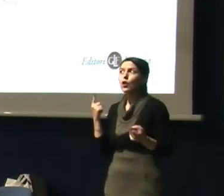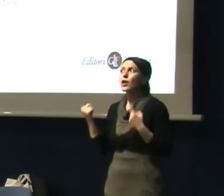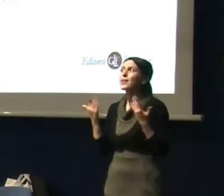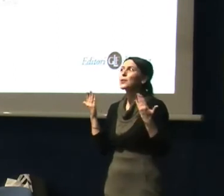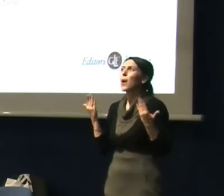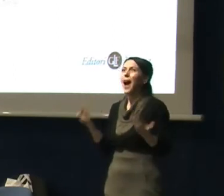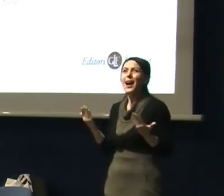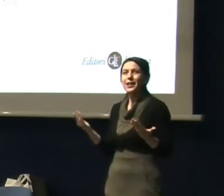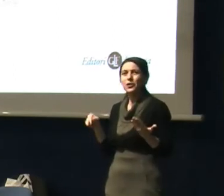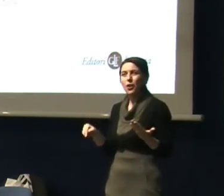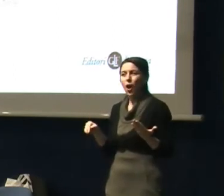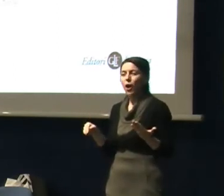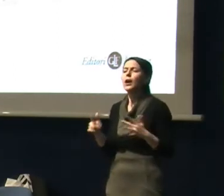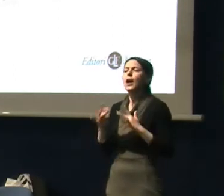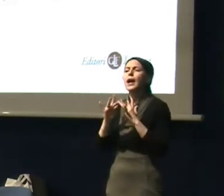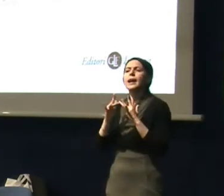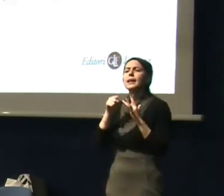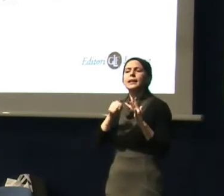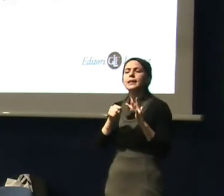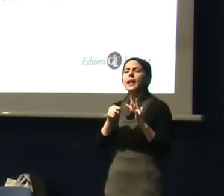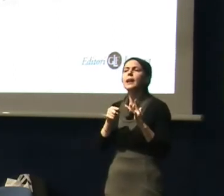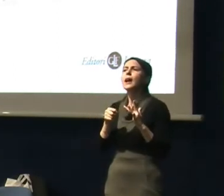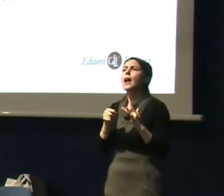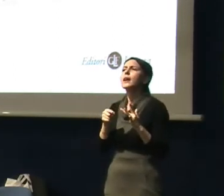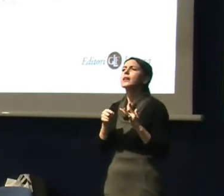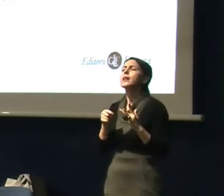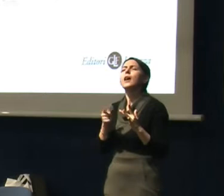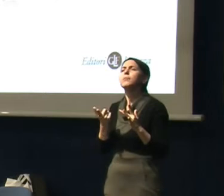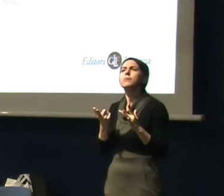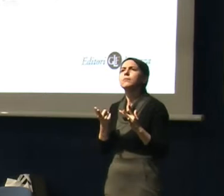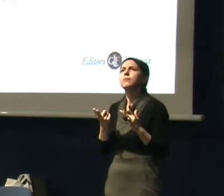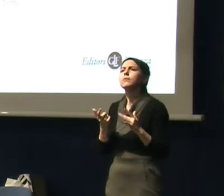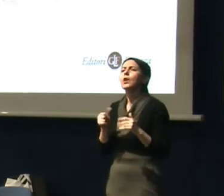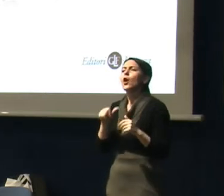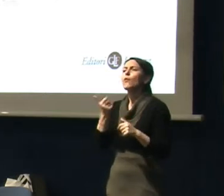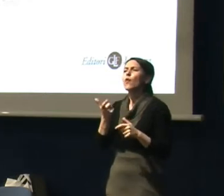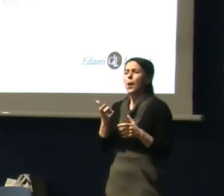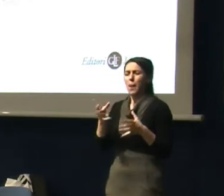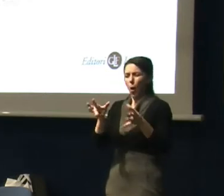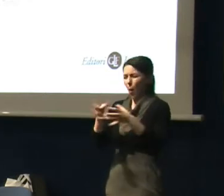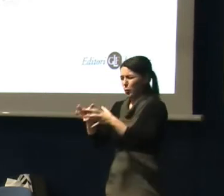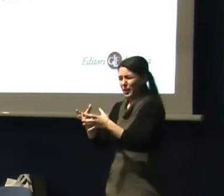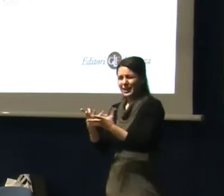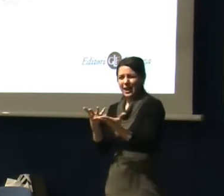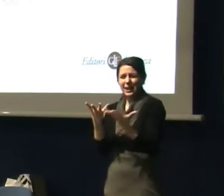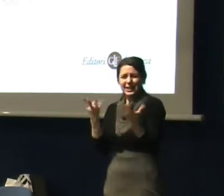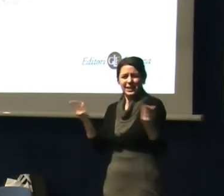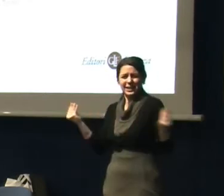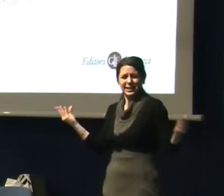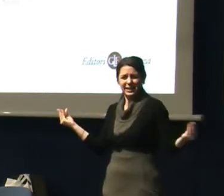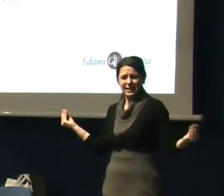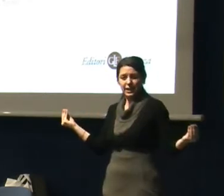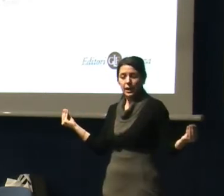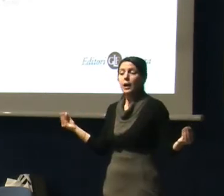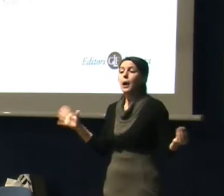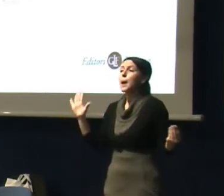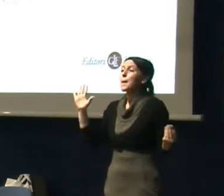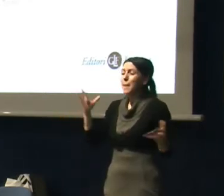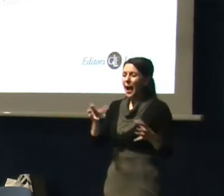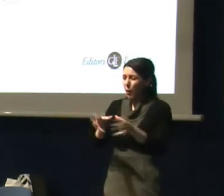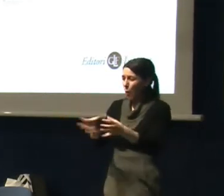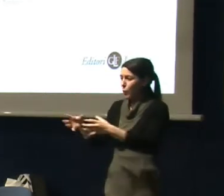è che internet sta producendo una moltiplicazione di comunità che non